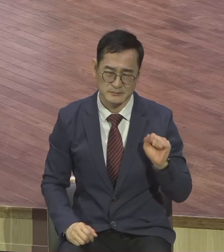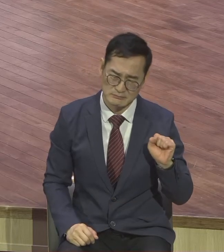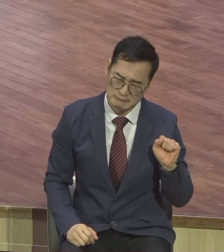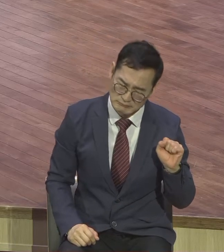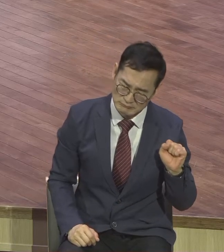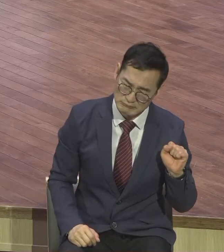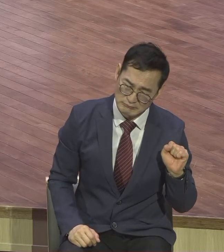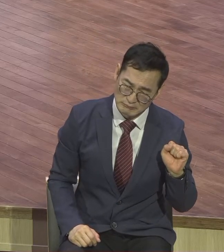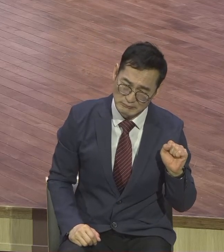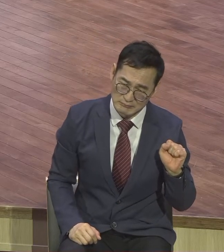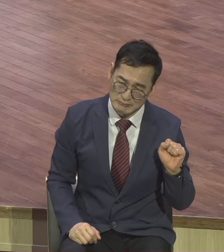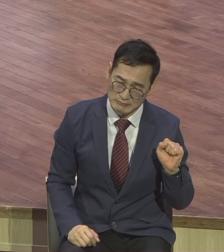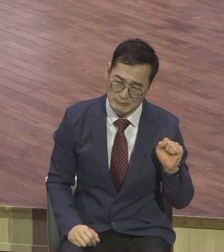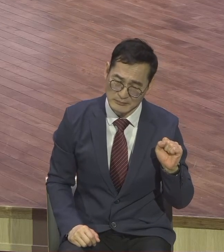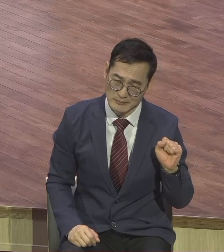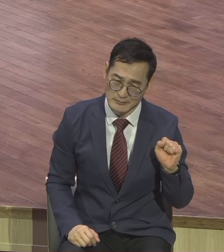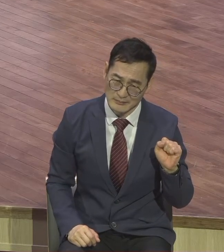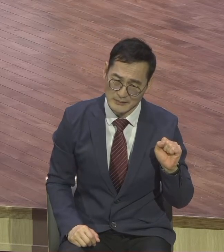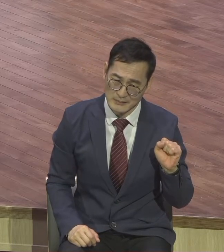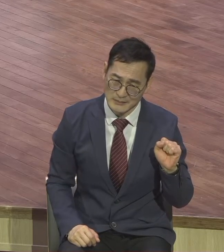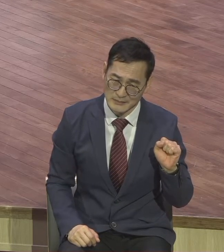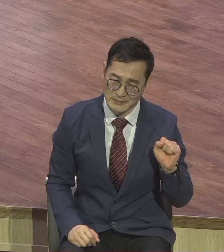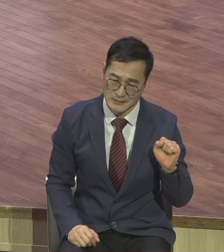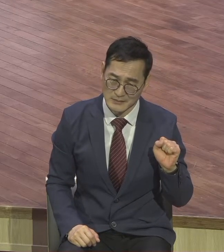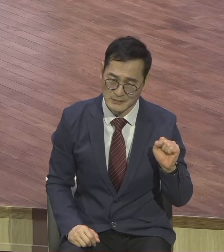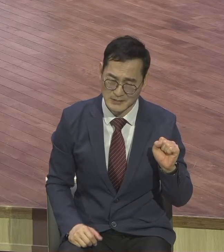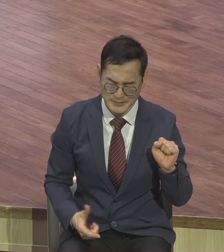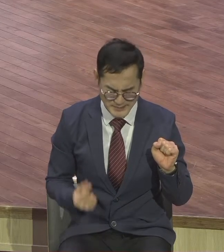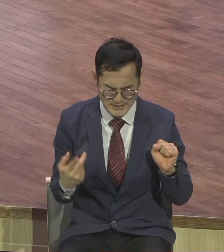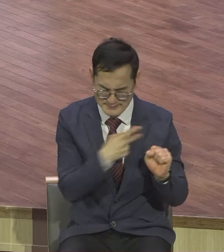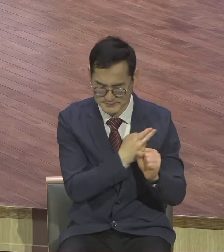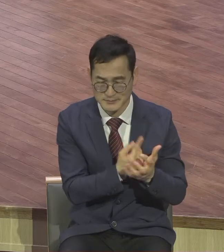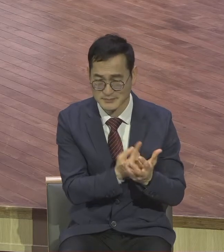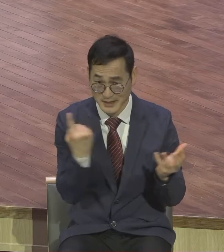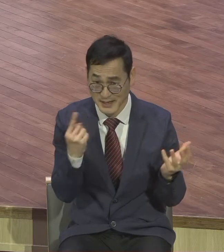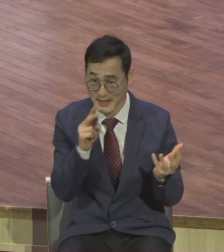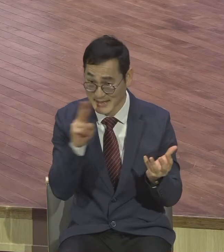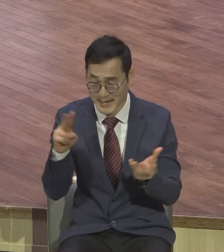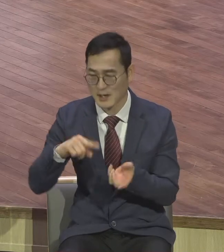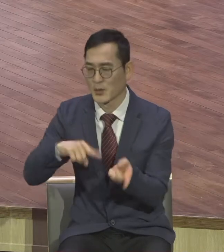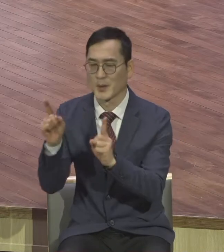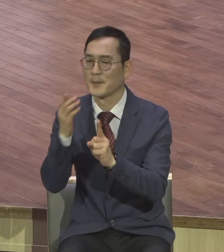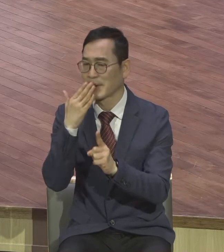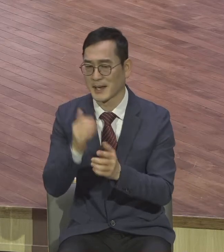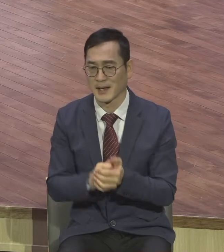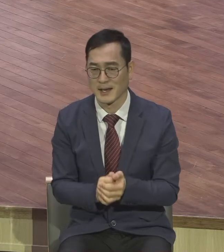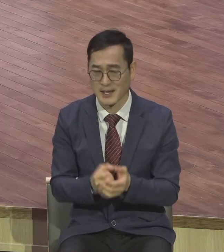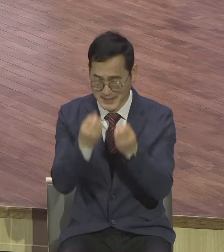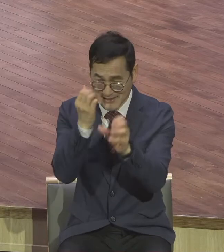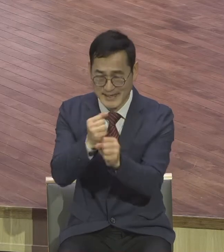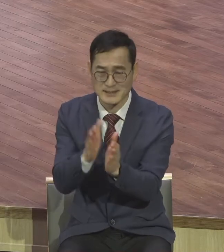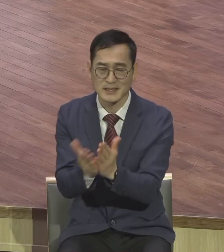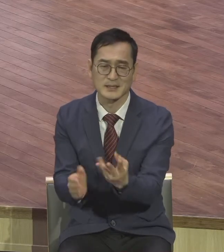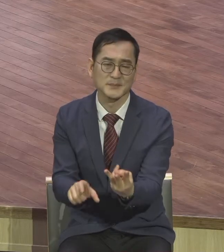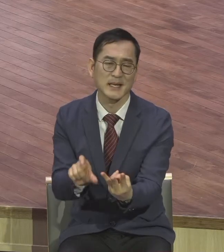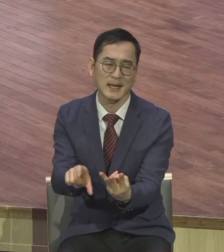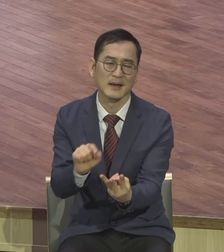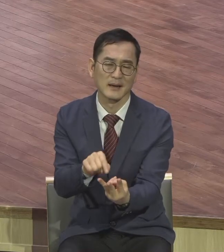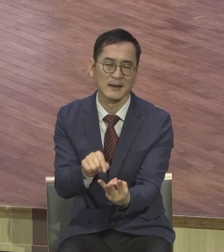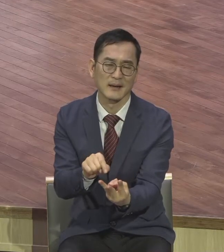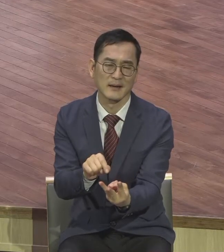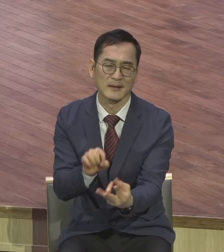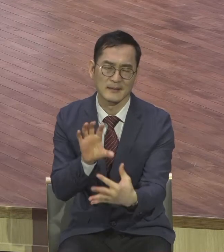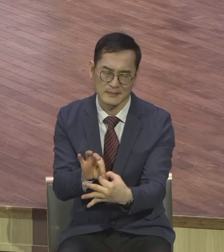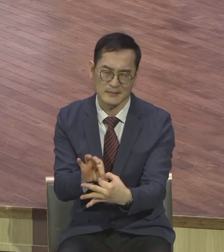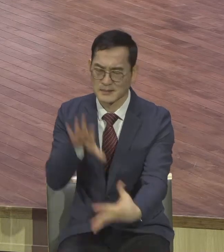있습니까 빨리 빠져나와야 돼요 그래야 회복이 됩니다 창세 3장 그럼 이런 과정에도 마찬가지 부부